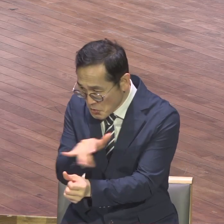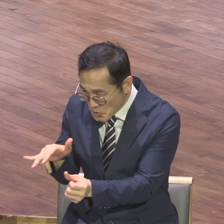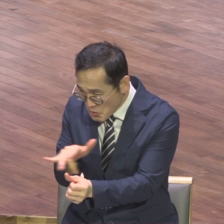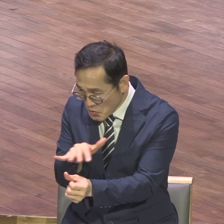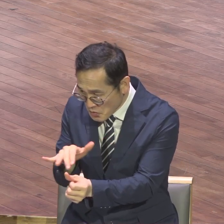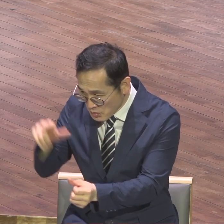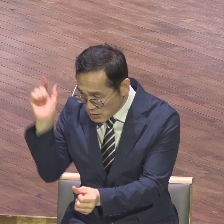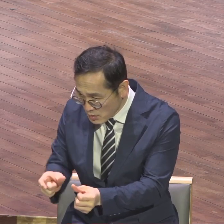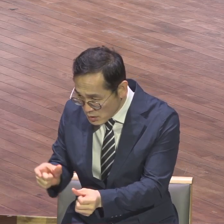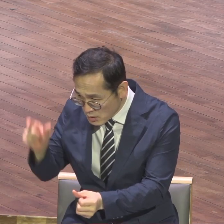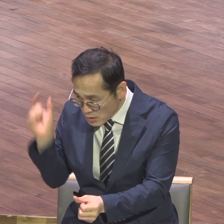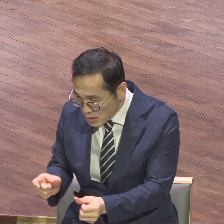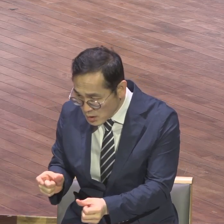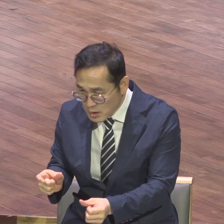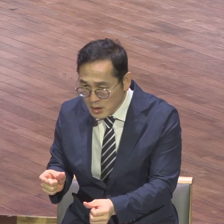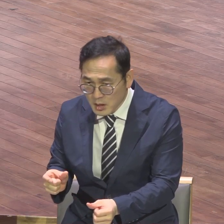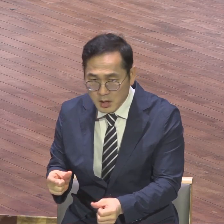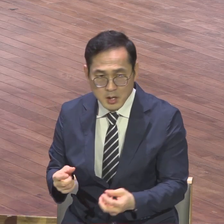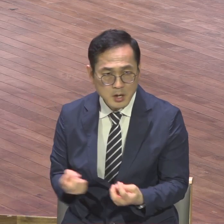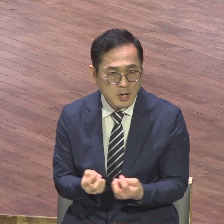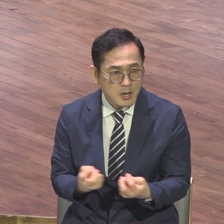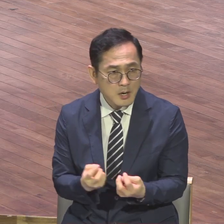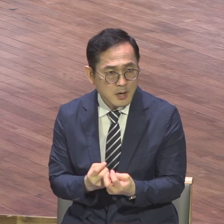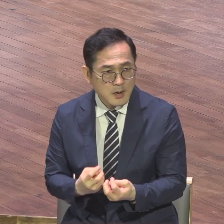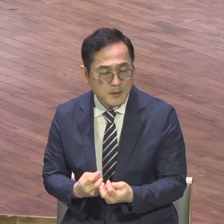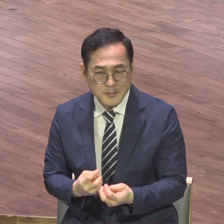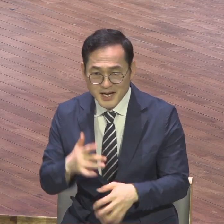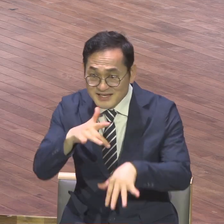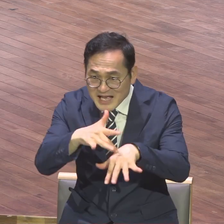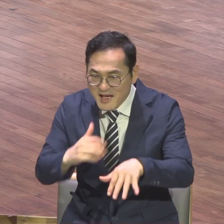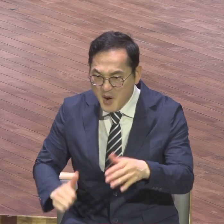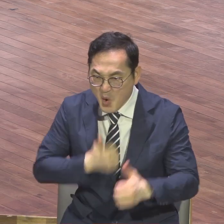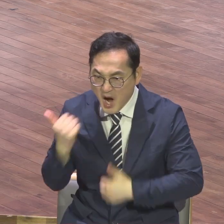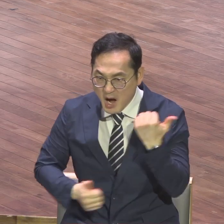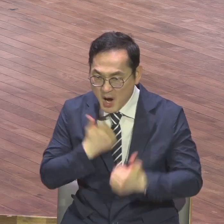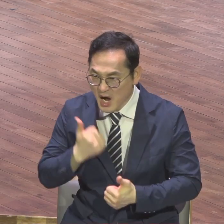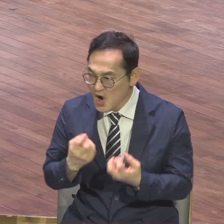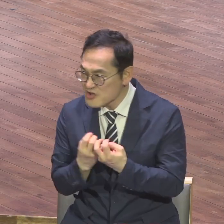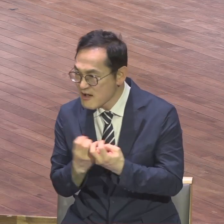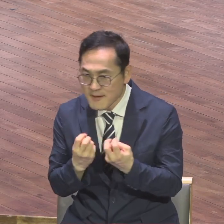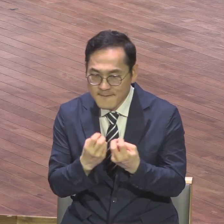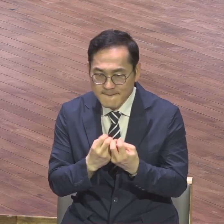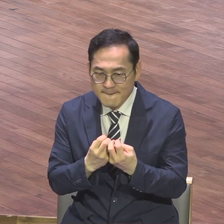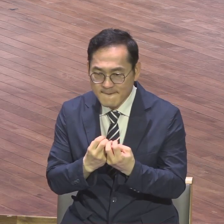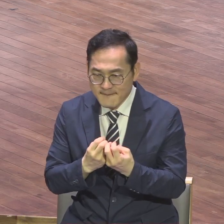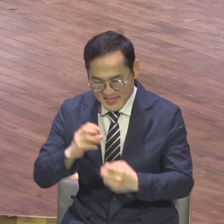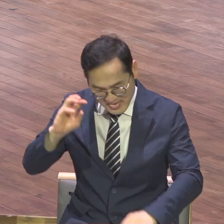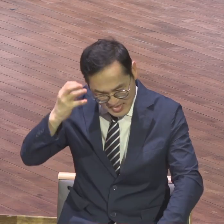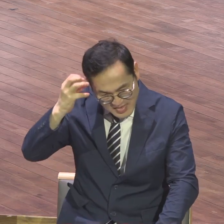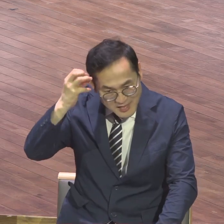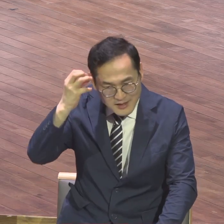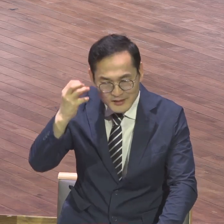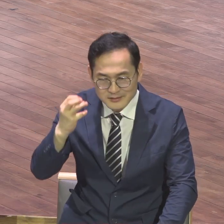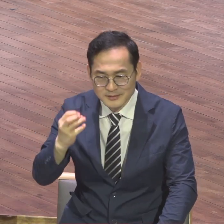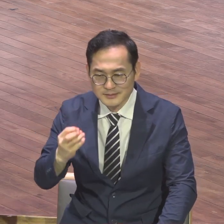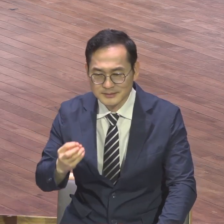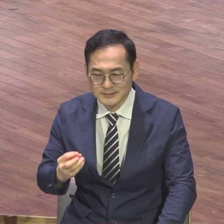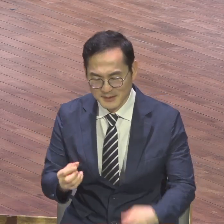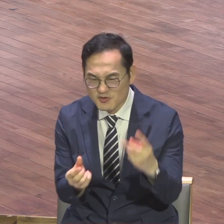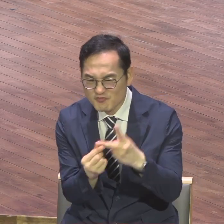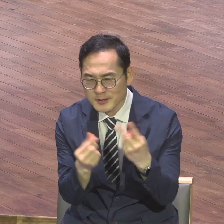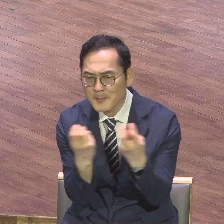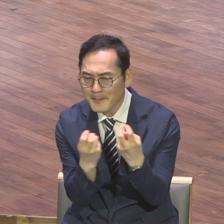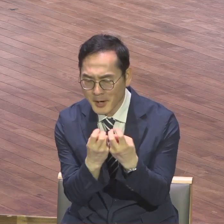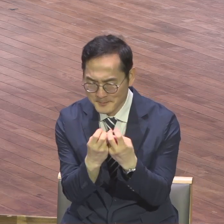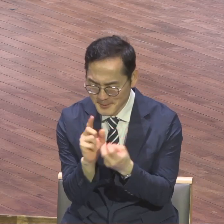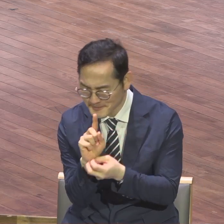이것들 이렇게 물리적인 박해가 허수고로 돌아가니까 이제는 사탄이 어떻게